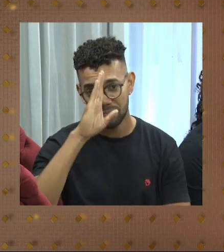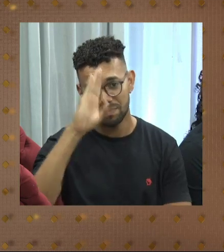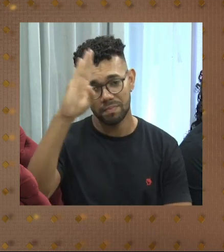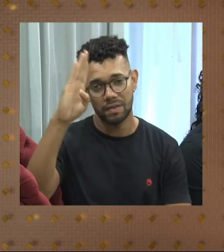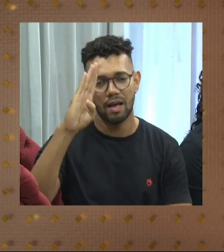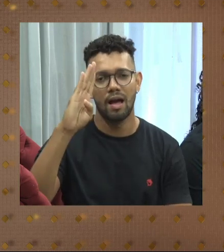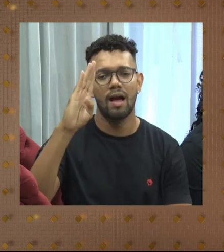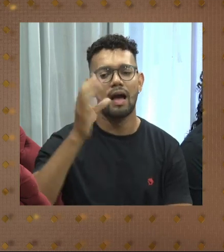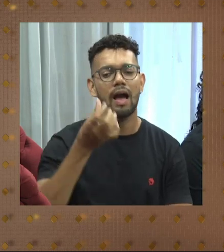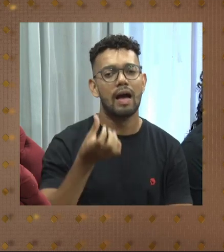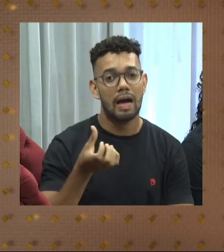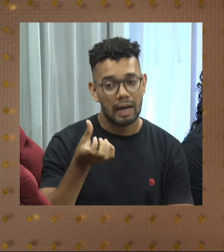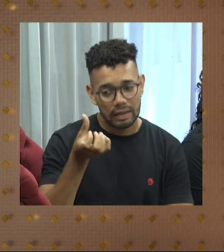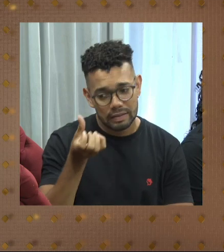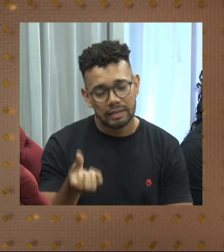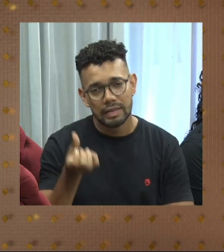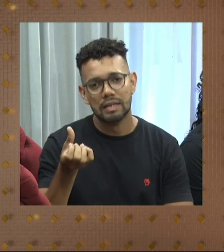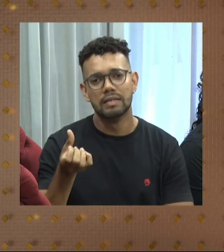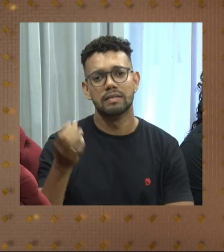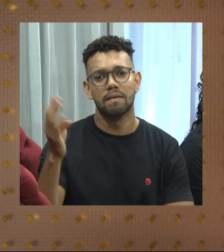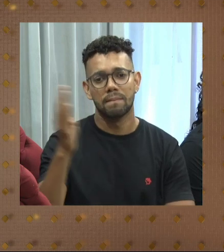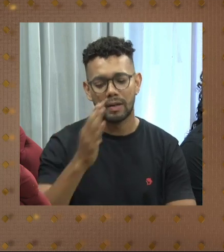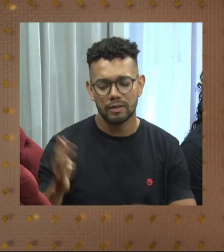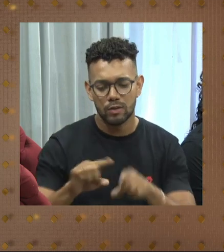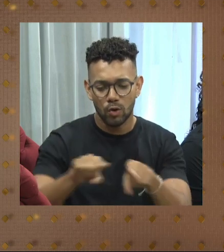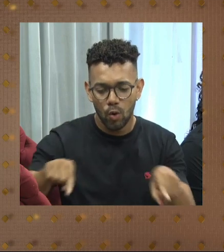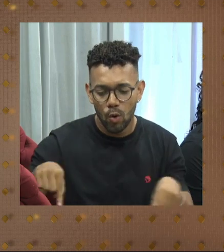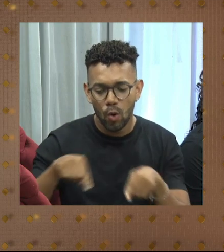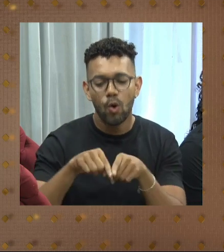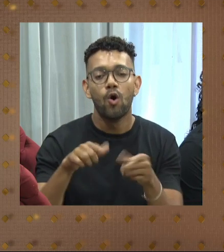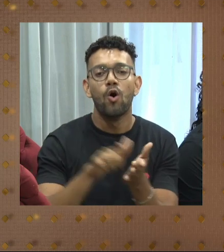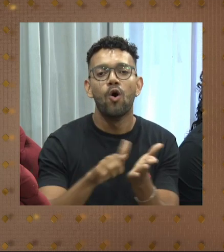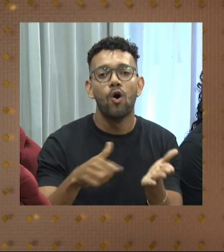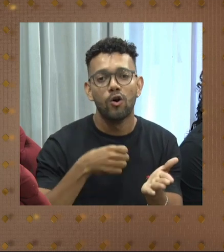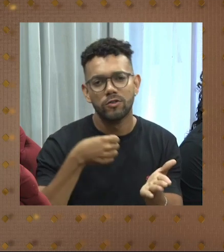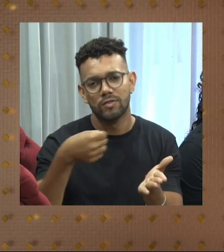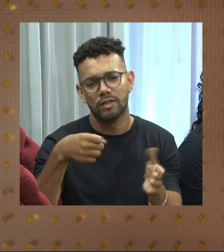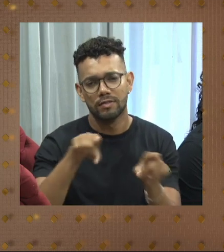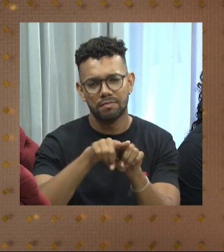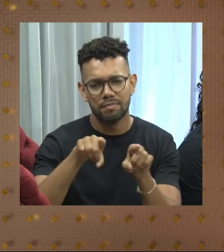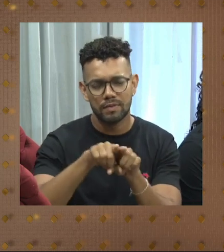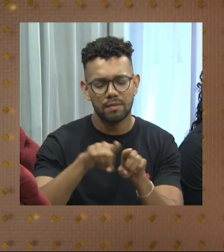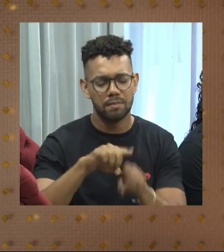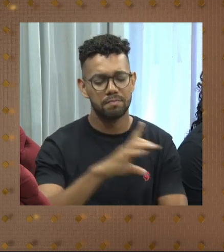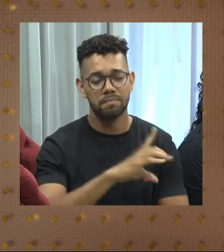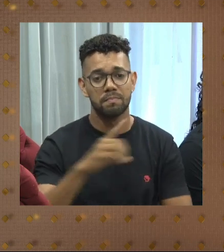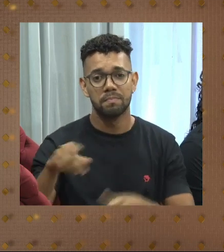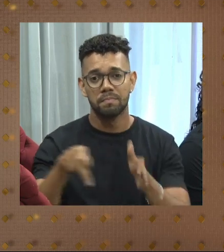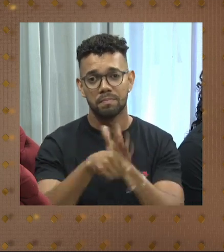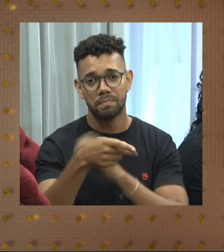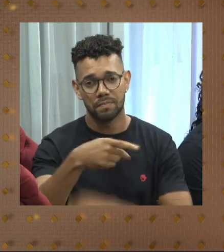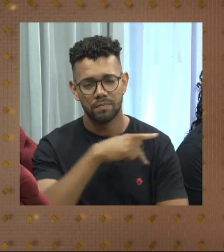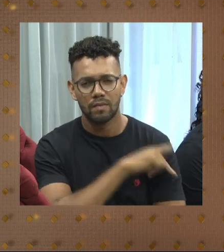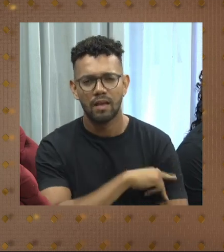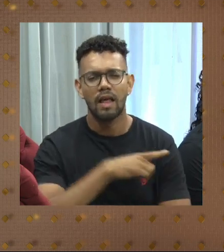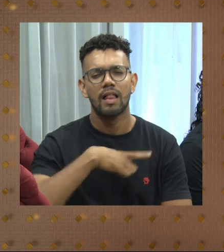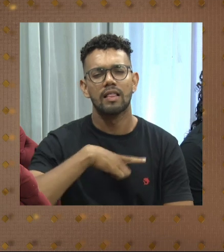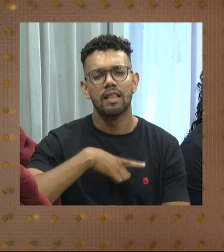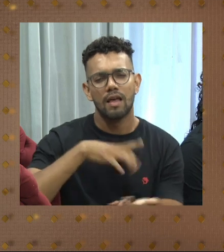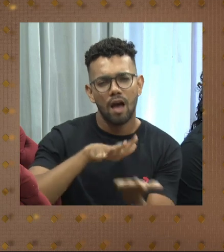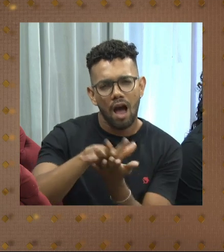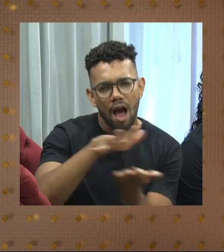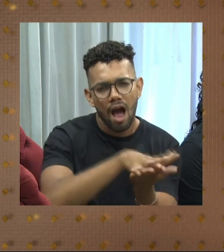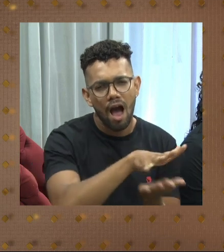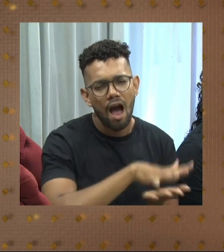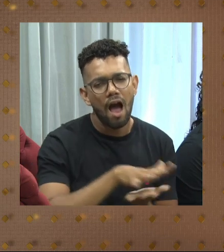6 Brasil, a AGEB, a Associação de Jornalistas e Escritoras do Brasil, Coordenadoria Piauí, comanda uma programação de lançamento